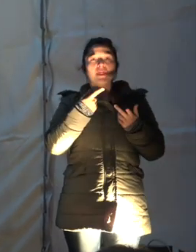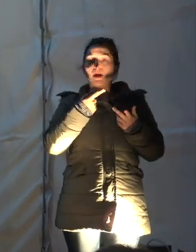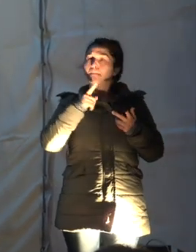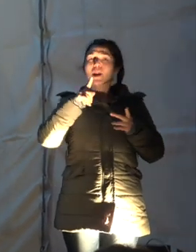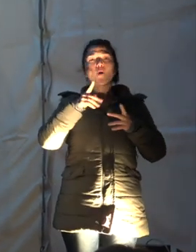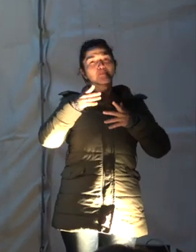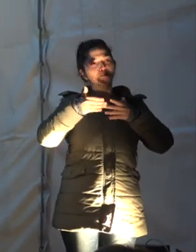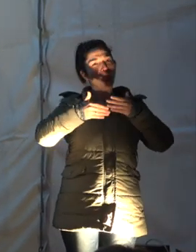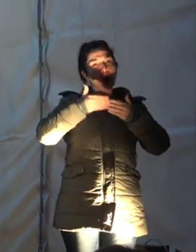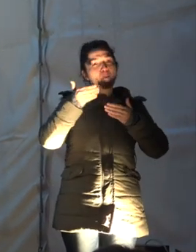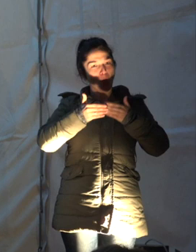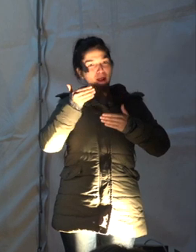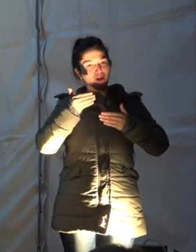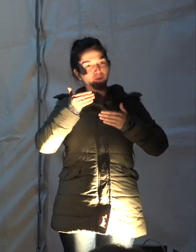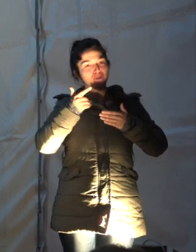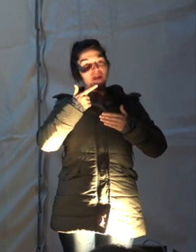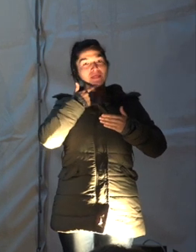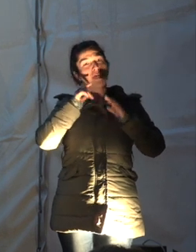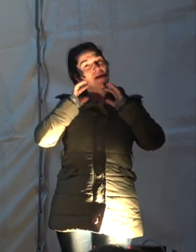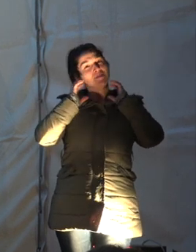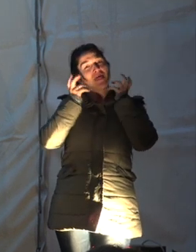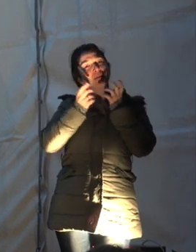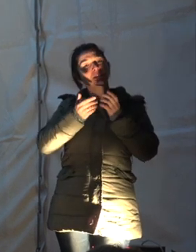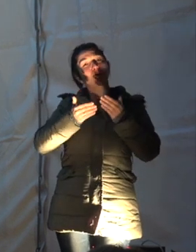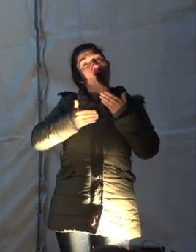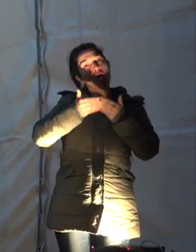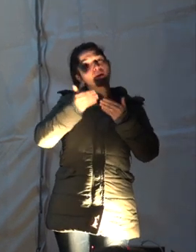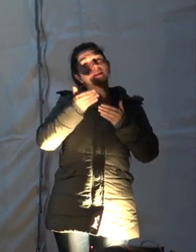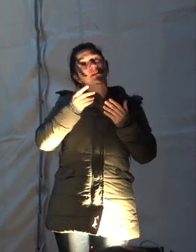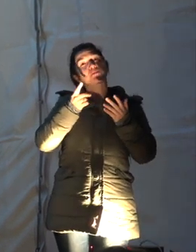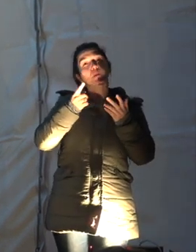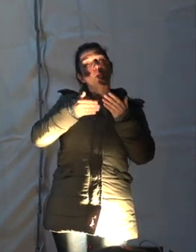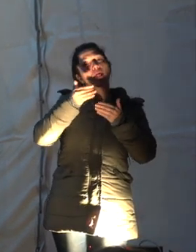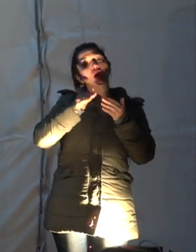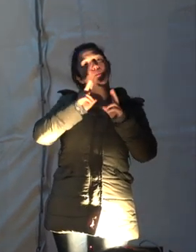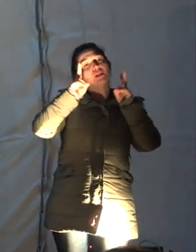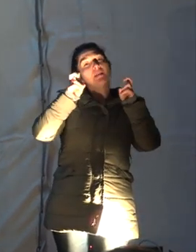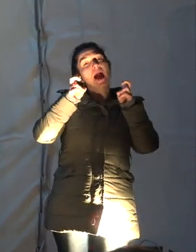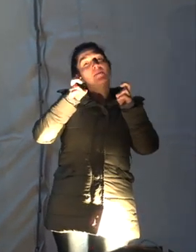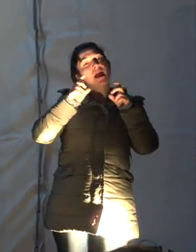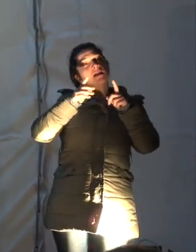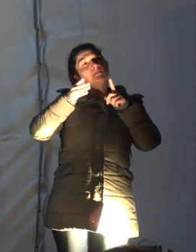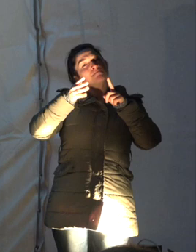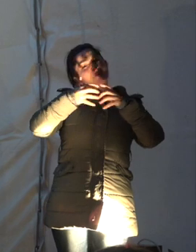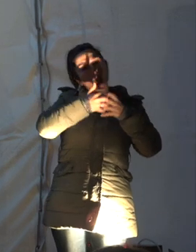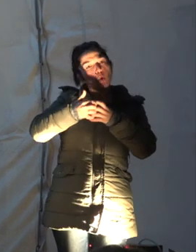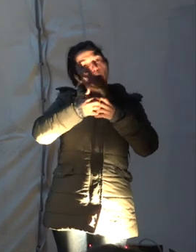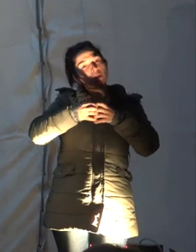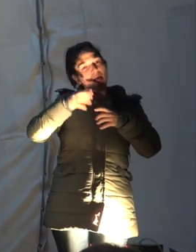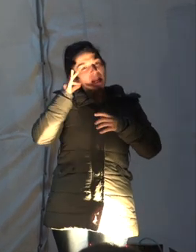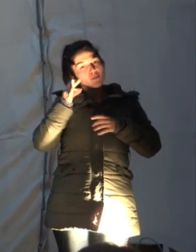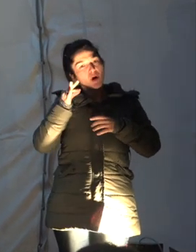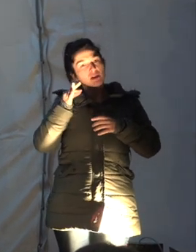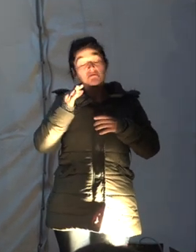que tiene tanto Cervantes como la lucha de las mujeres. La representación no dura más allá de 10